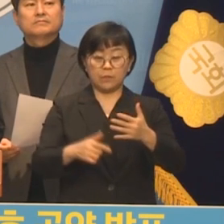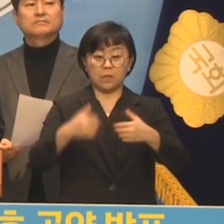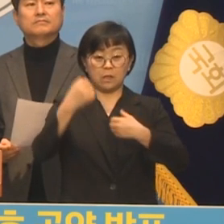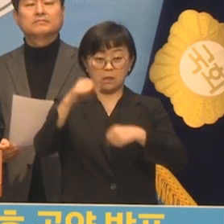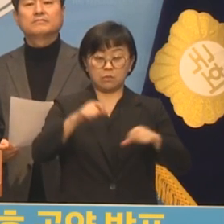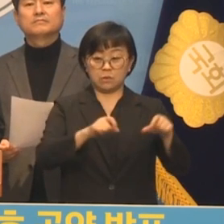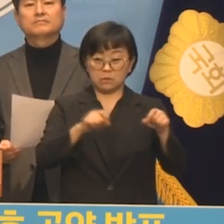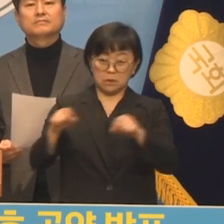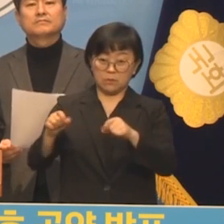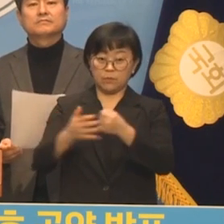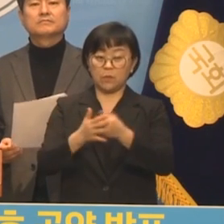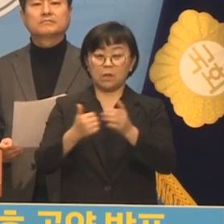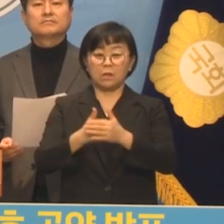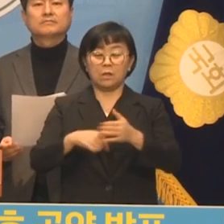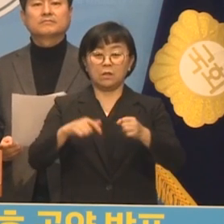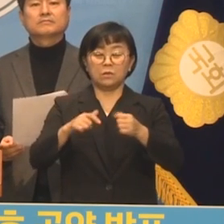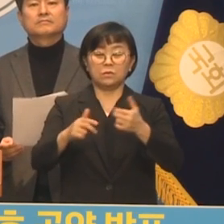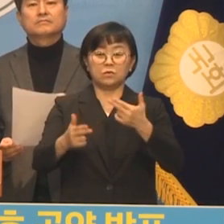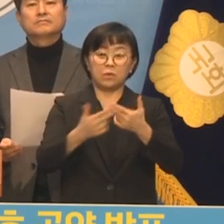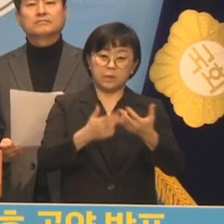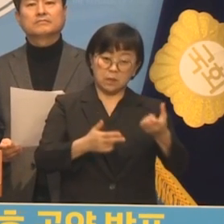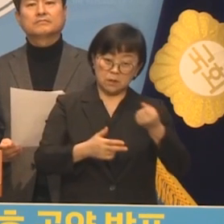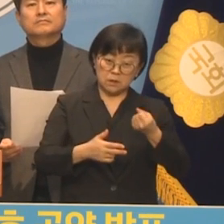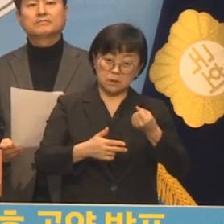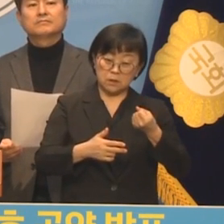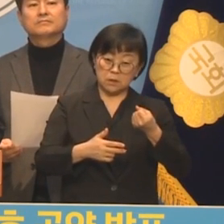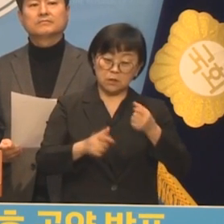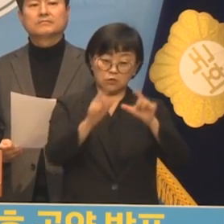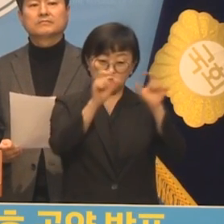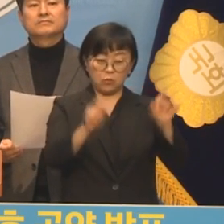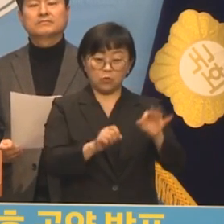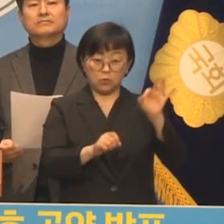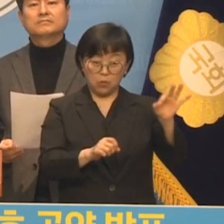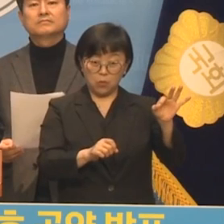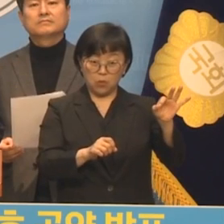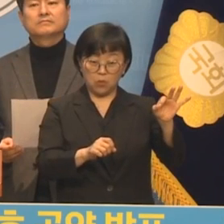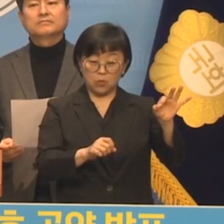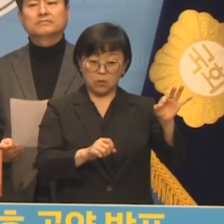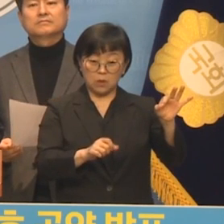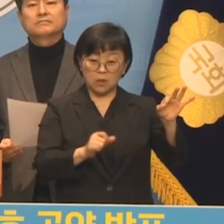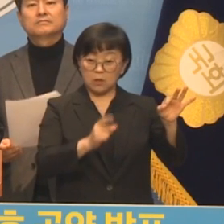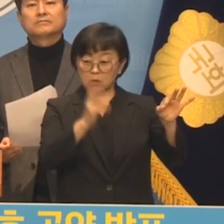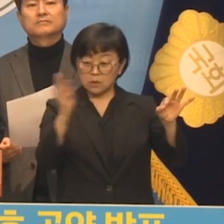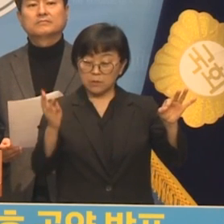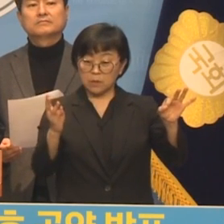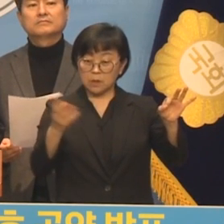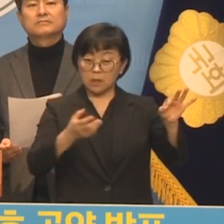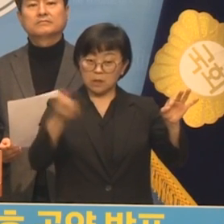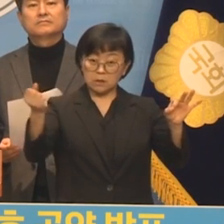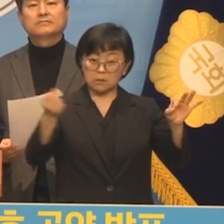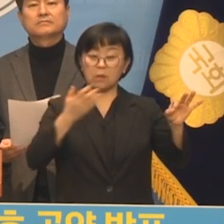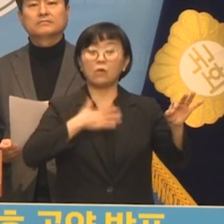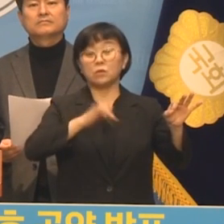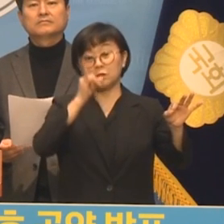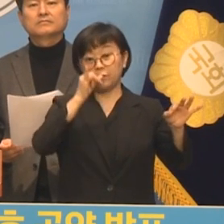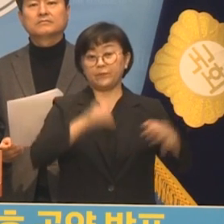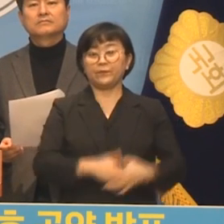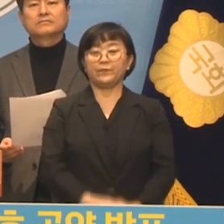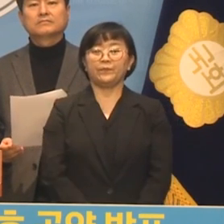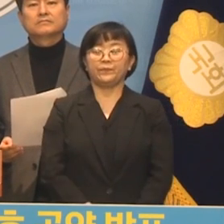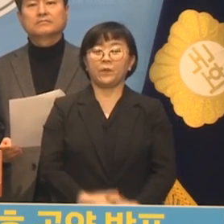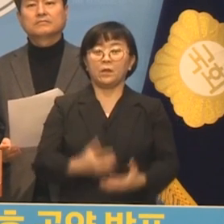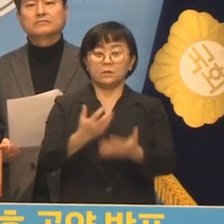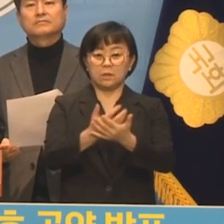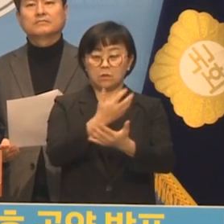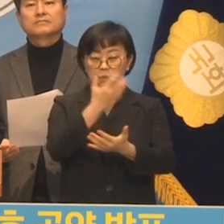지연하며 조합원의 몫인 청산 유보금을 소수가 독점하는 사례들이 알고 계신다면